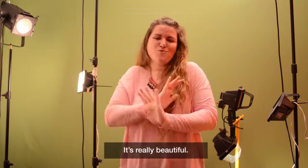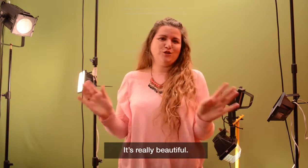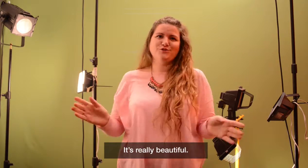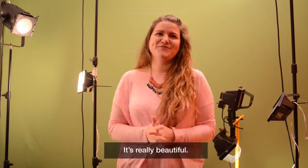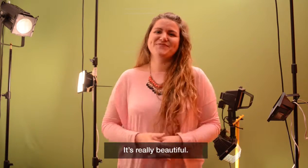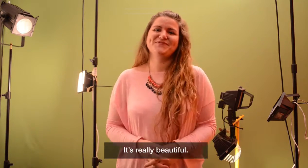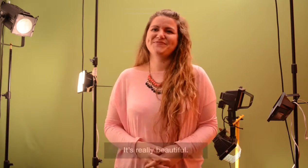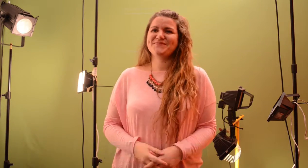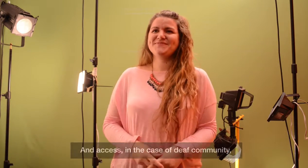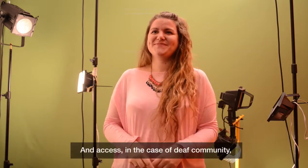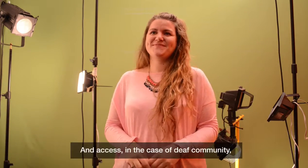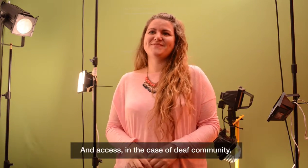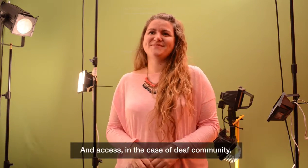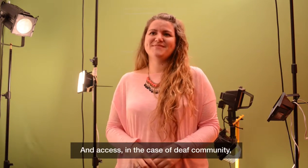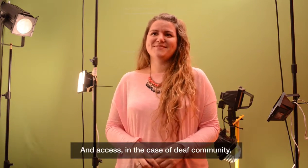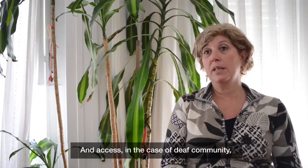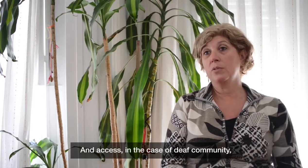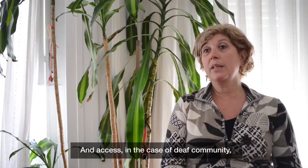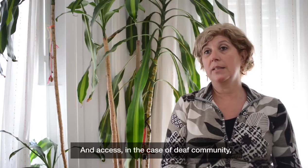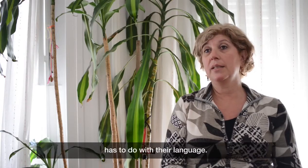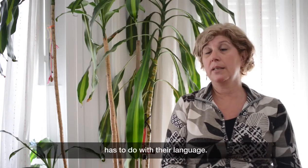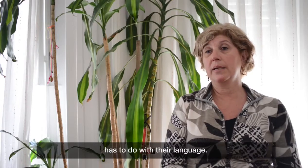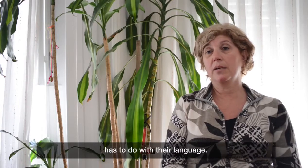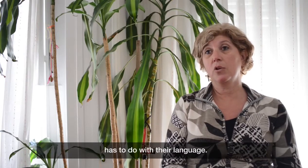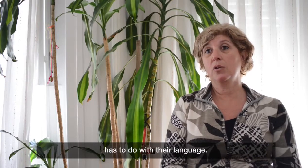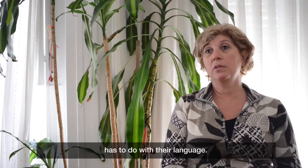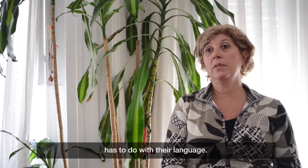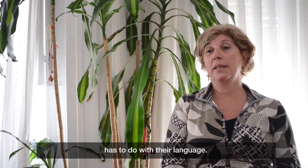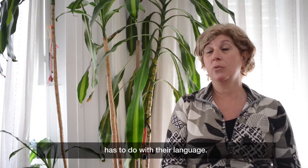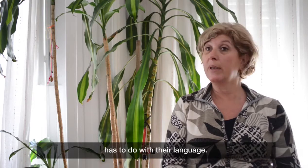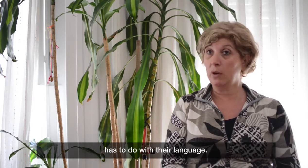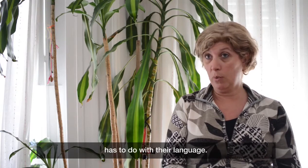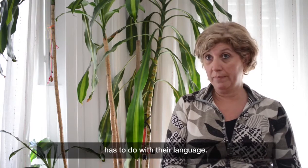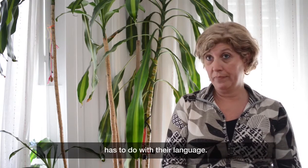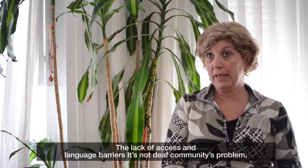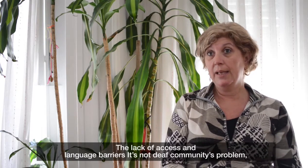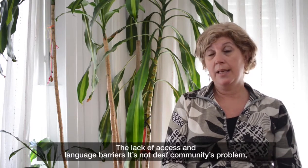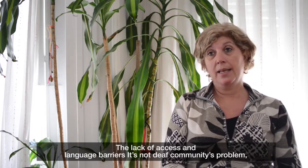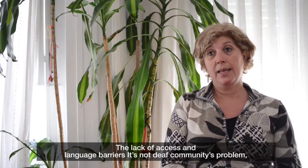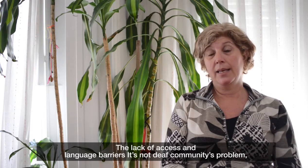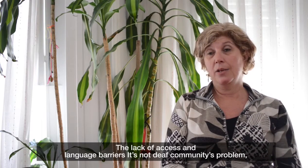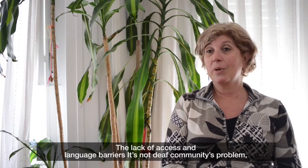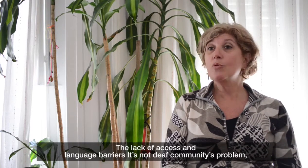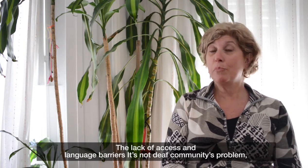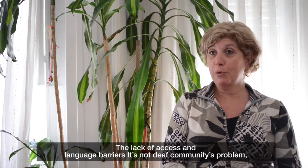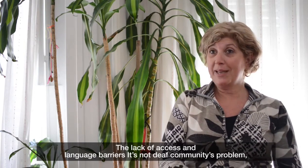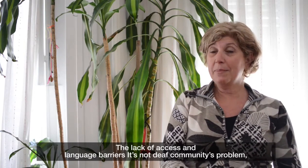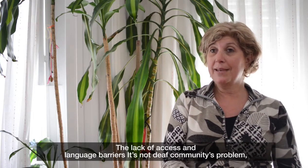muy hermoso. Y el acceso en el caso de la comunidad sorda tiene que ver con su lengua. No es un problema